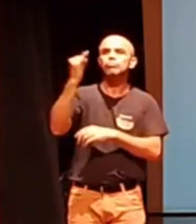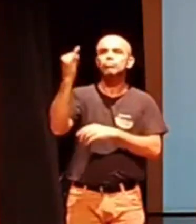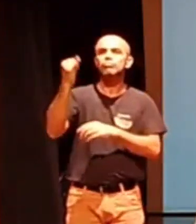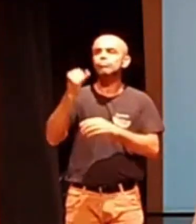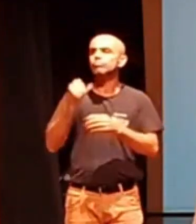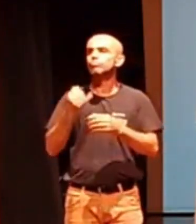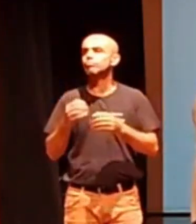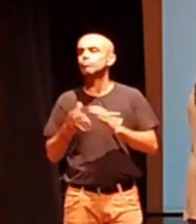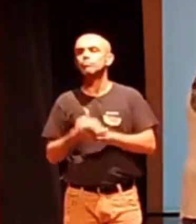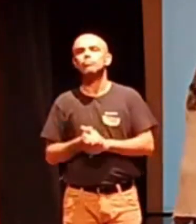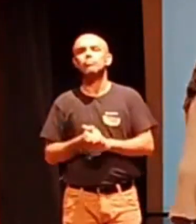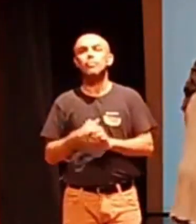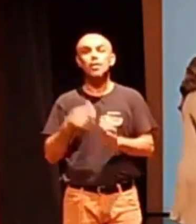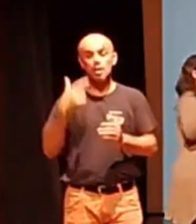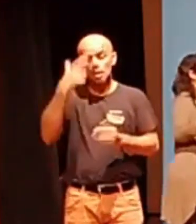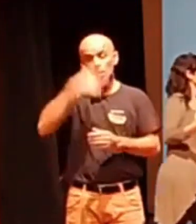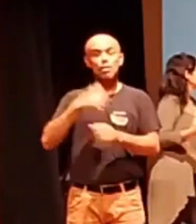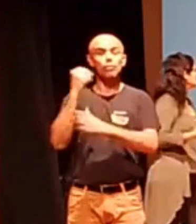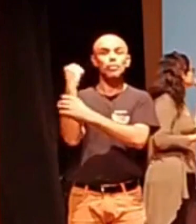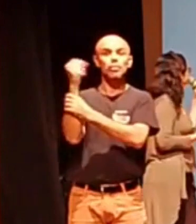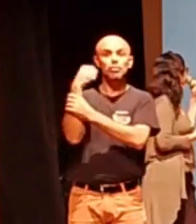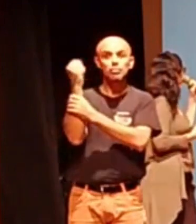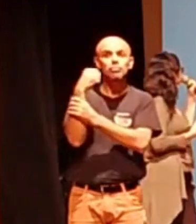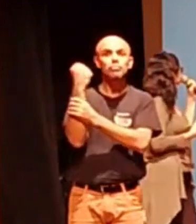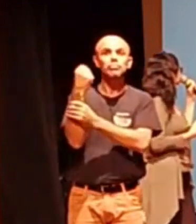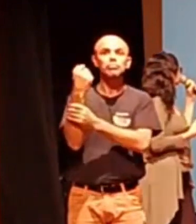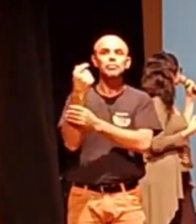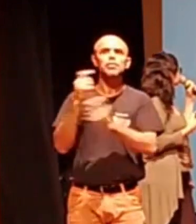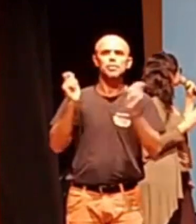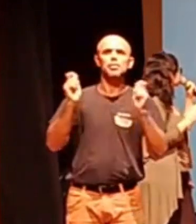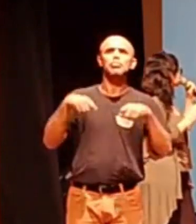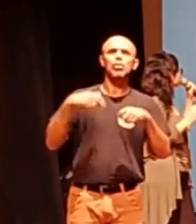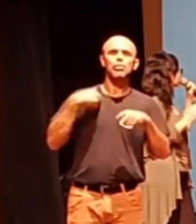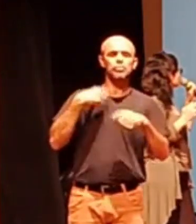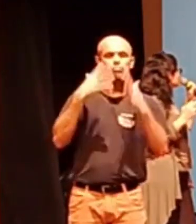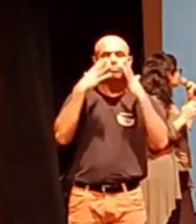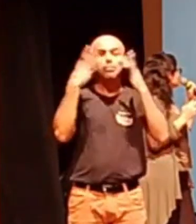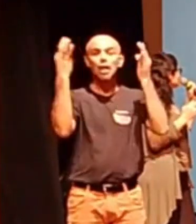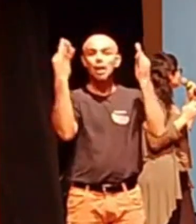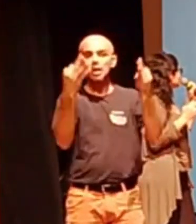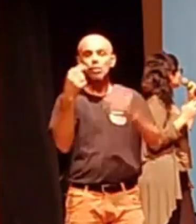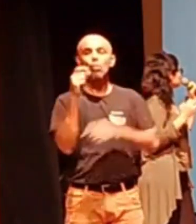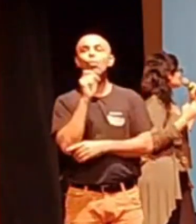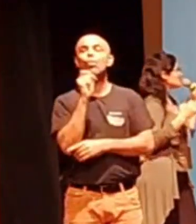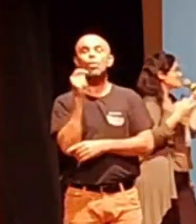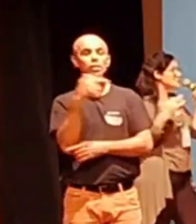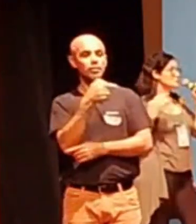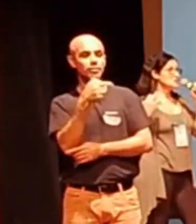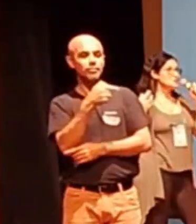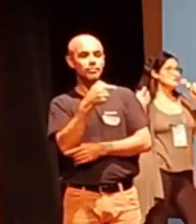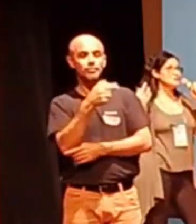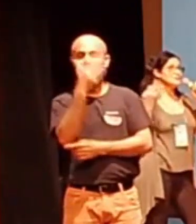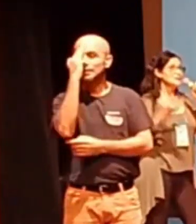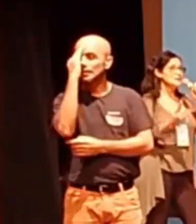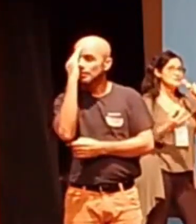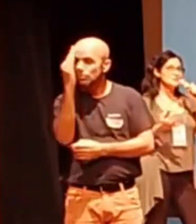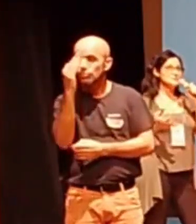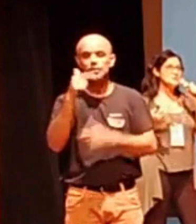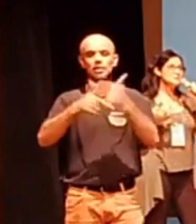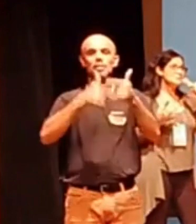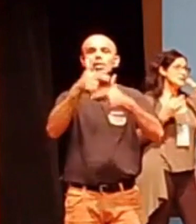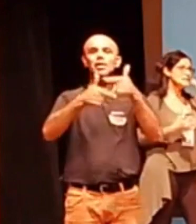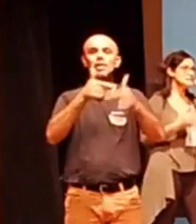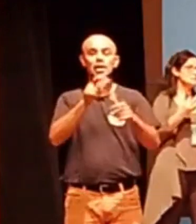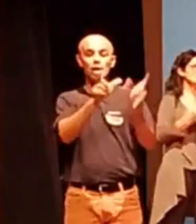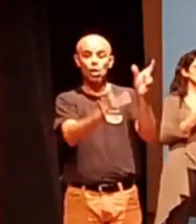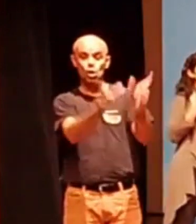como fisioterapeuta, a gente falando aqui da fisioterapia, a gente pode prestar atenção, principalmente quando a gente vai trabalhar com essas